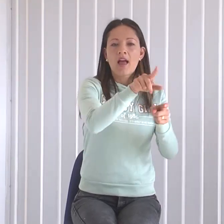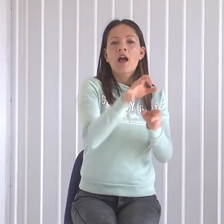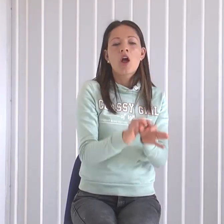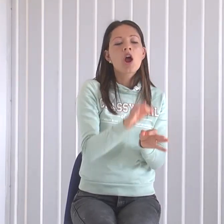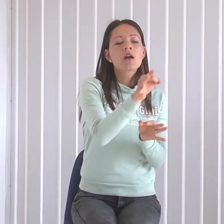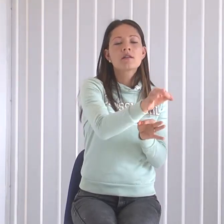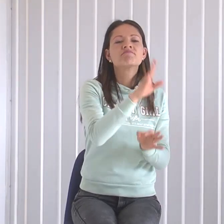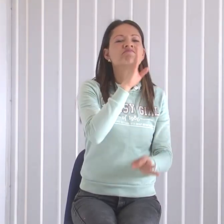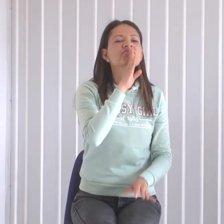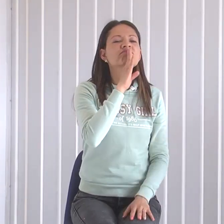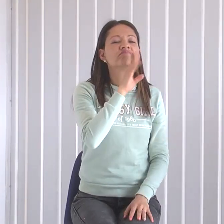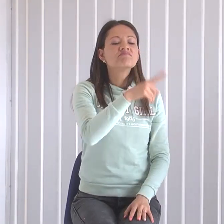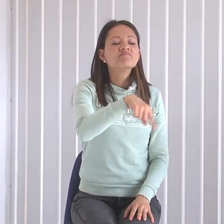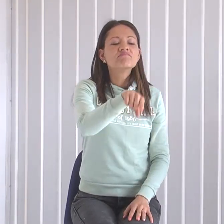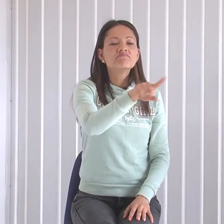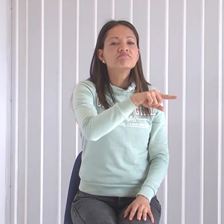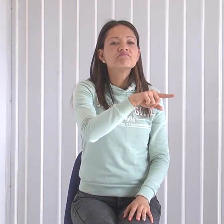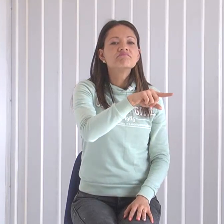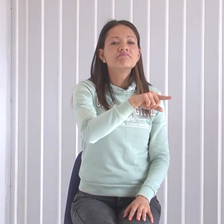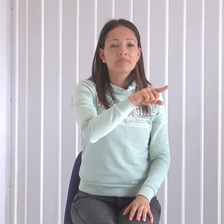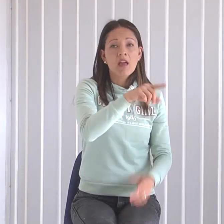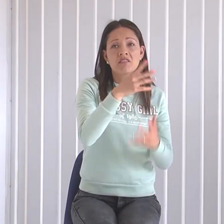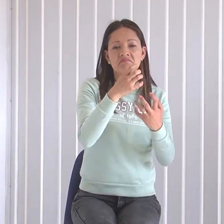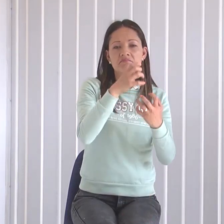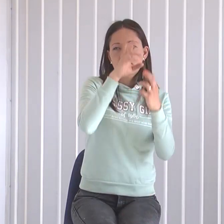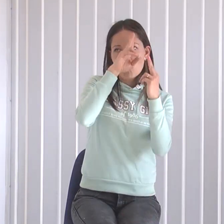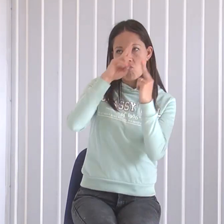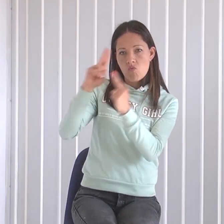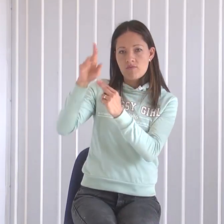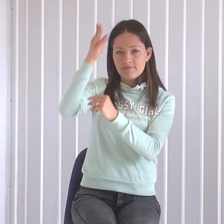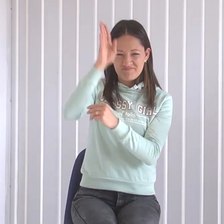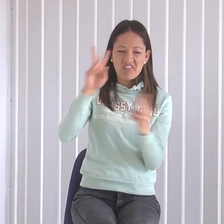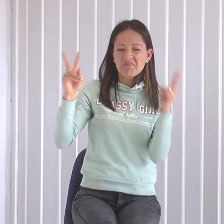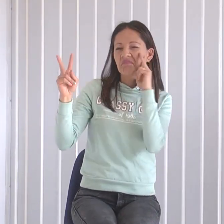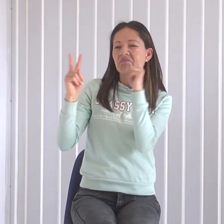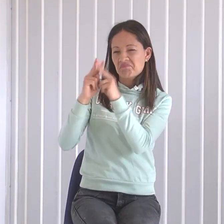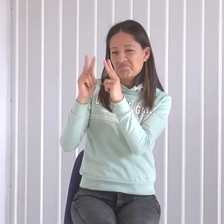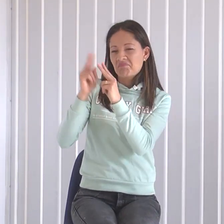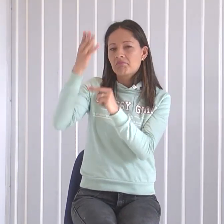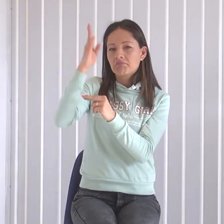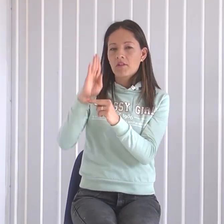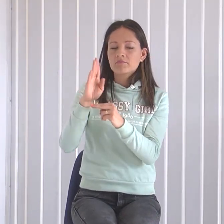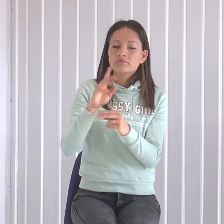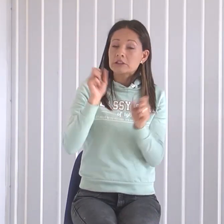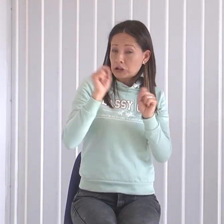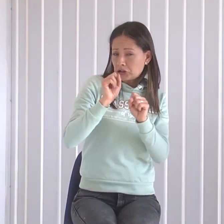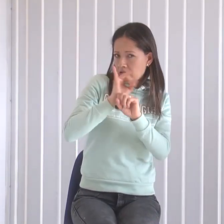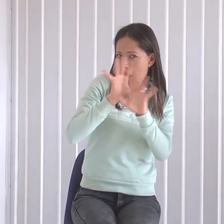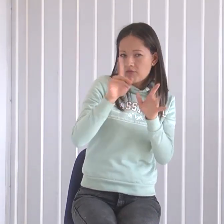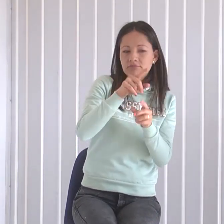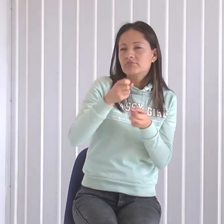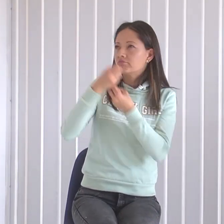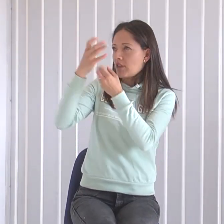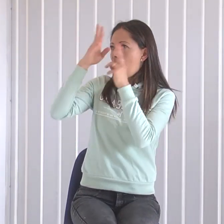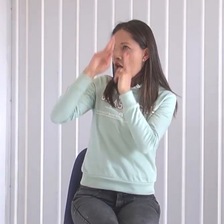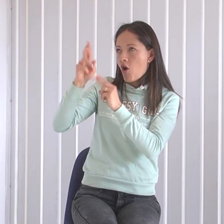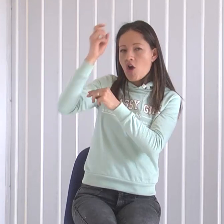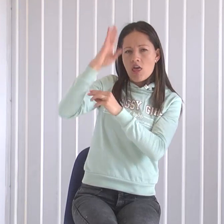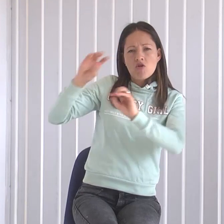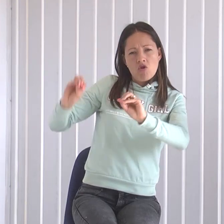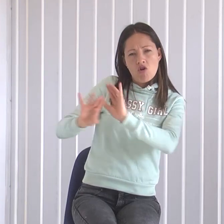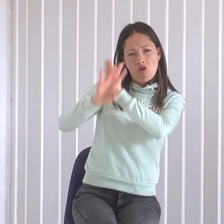cual pues honra a Dios, y este pueblo le da toda la honra y toda la gloria a